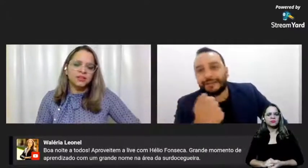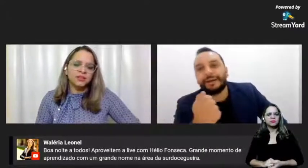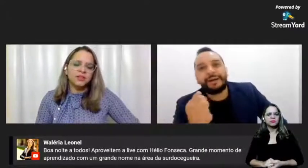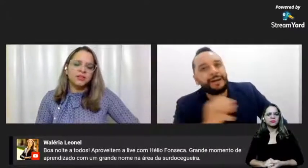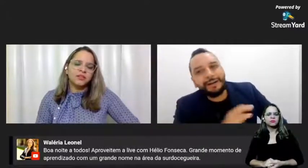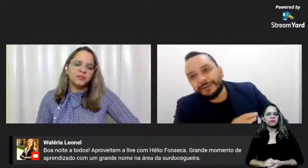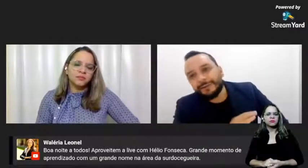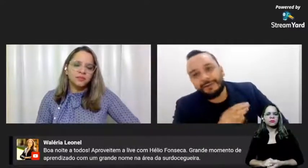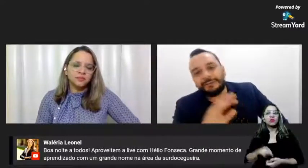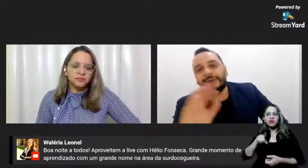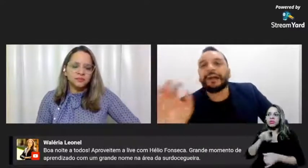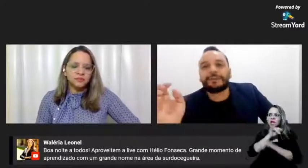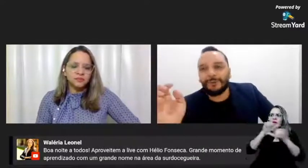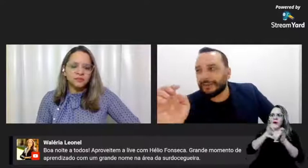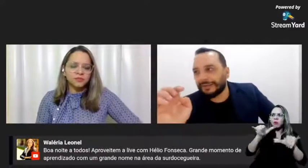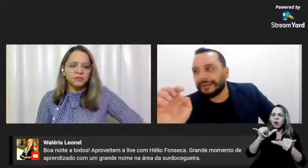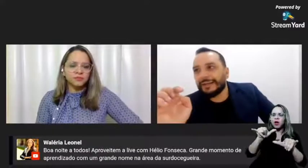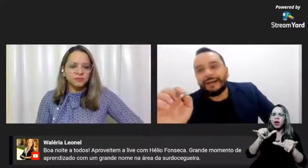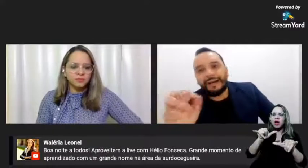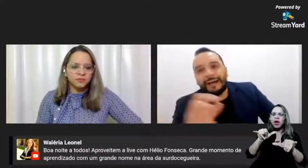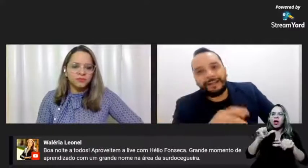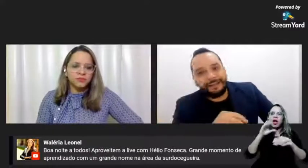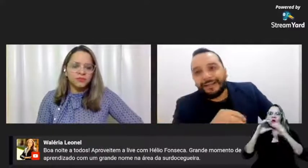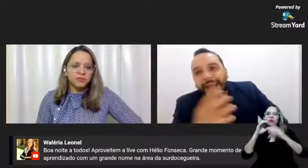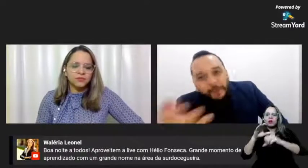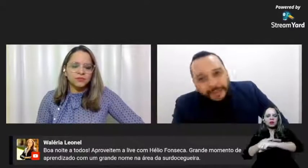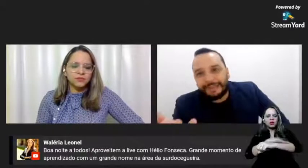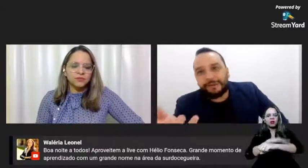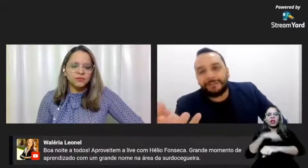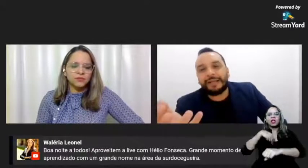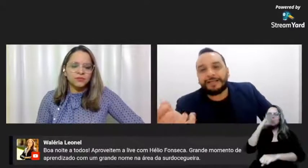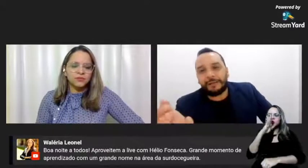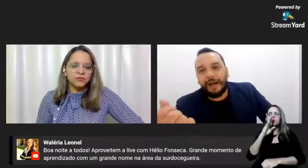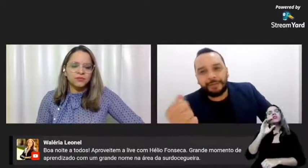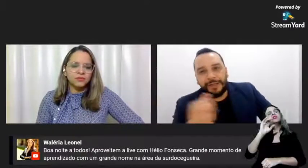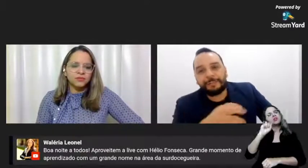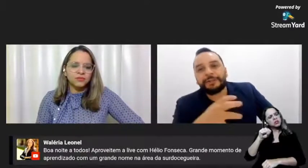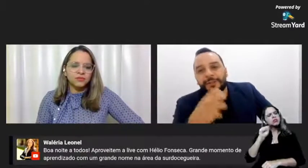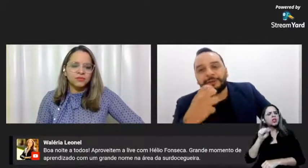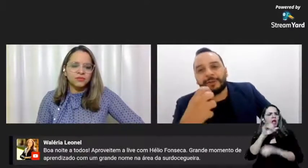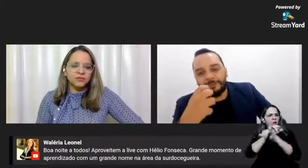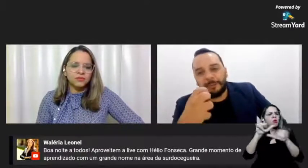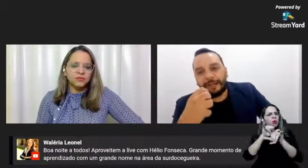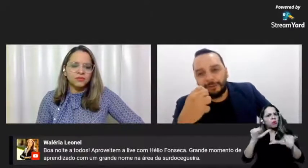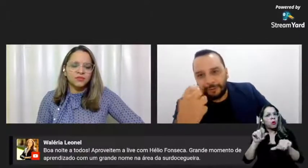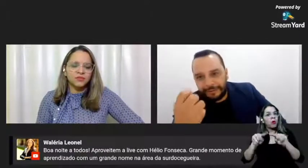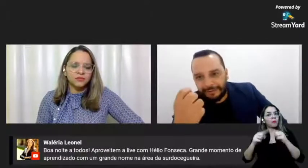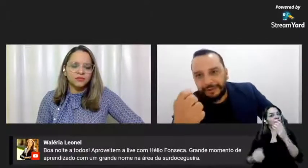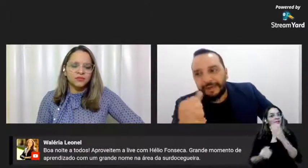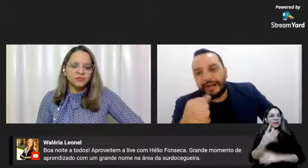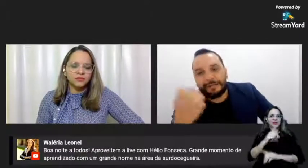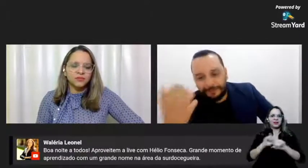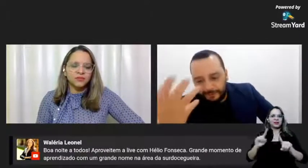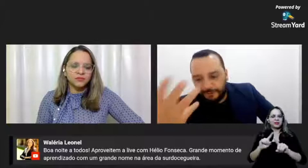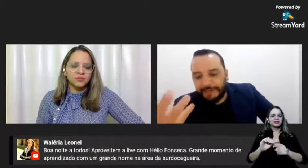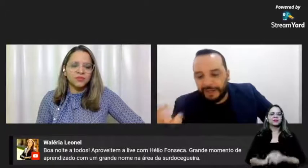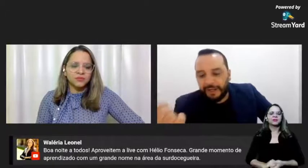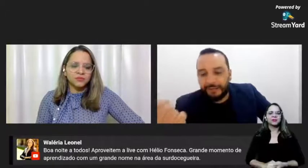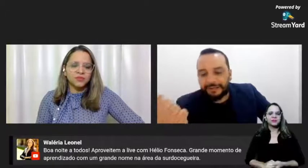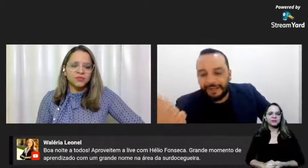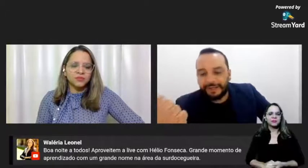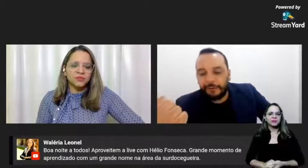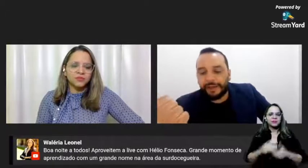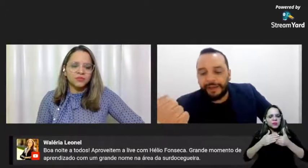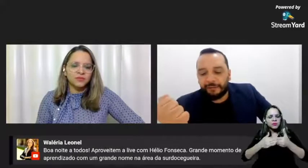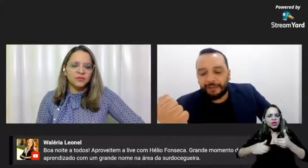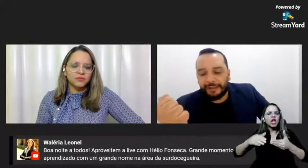sim, porque antes de 2014, ninguém conhecia a comunicação áptica, e a partir de 2014, as pessoas